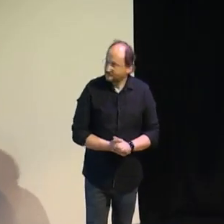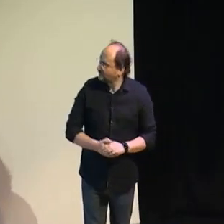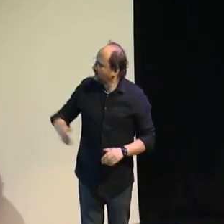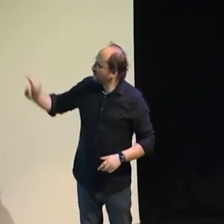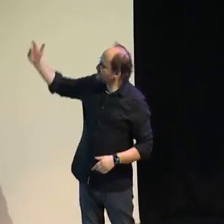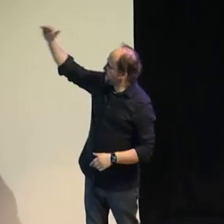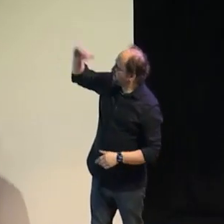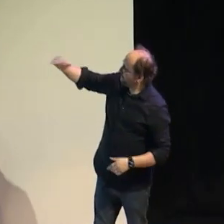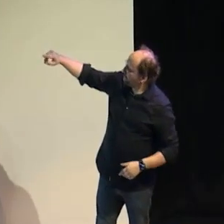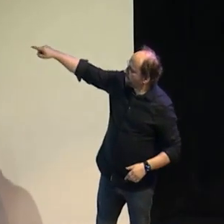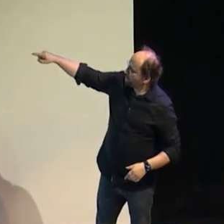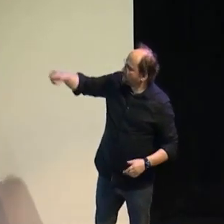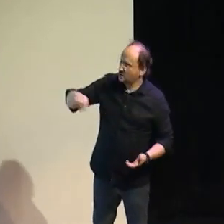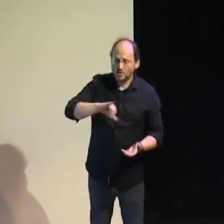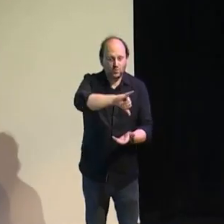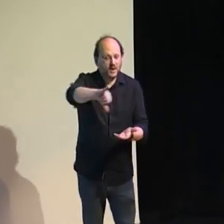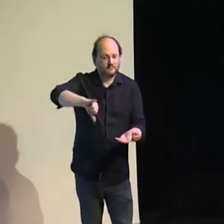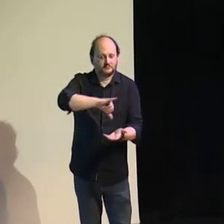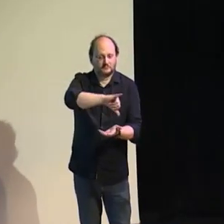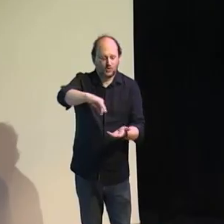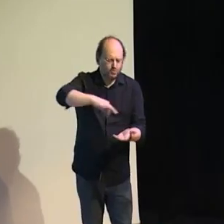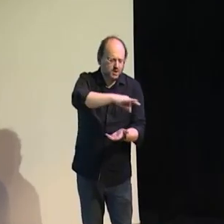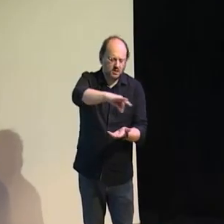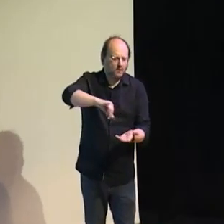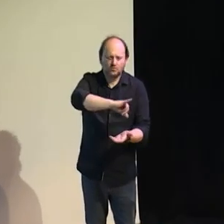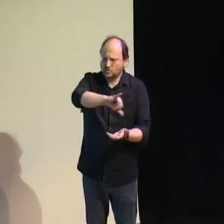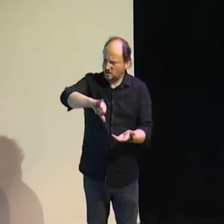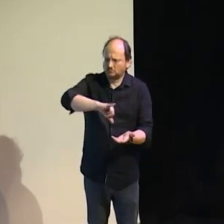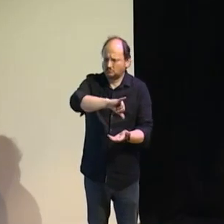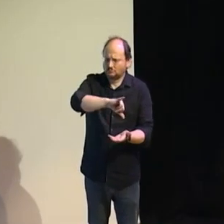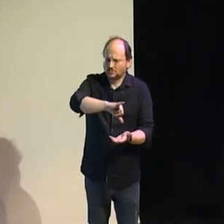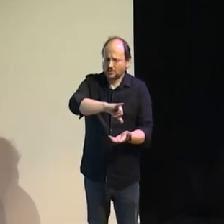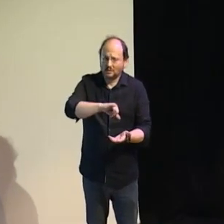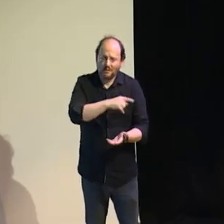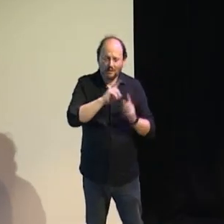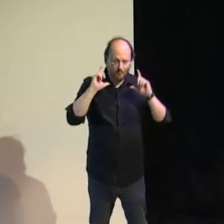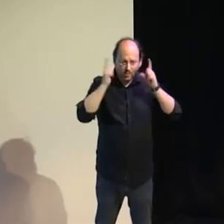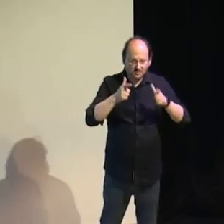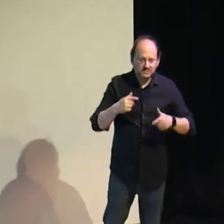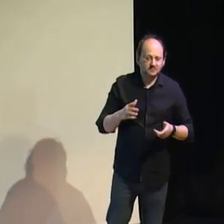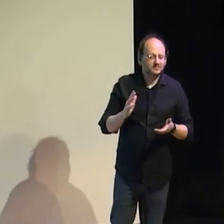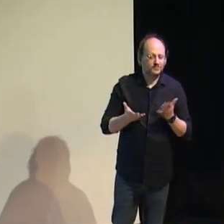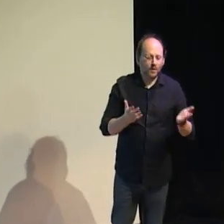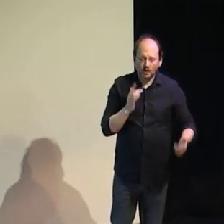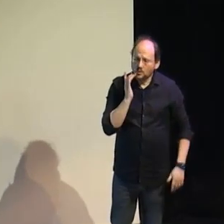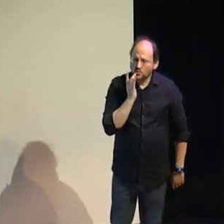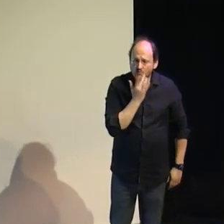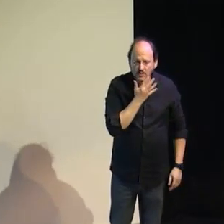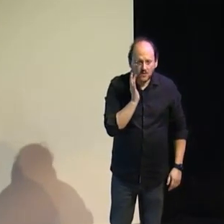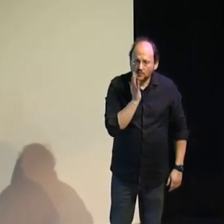on ne le frotte pas. Ensuite, de l'huile. L'huile ou l'huile, il y a différents signes aujourd'hui pour dire ça. Ben, les moines